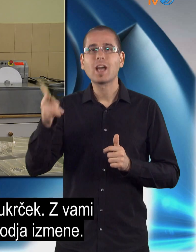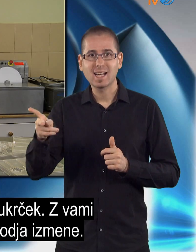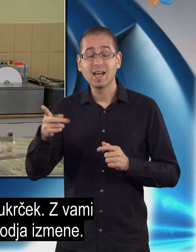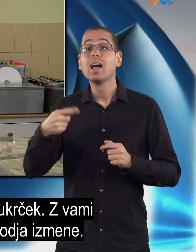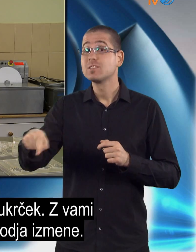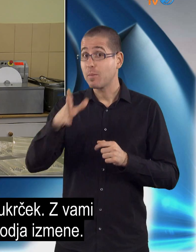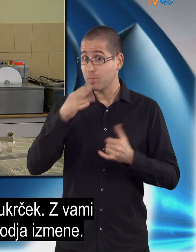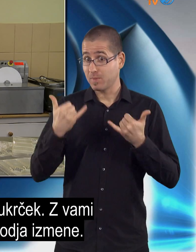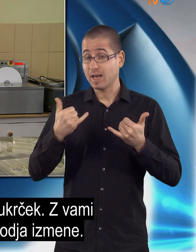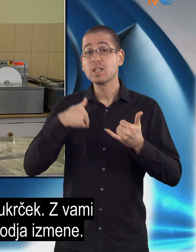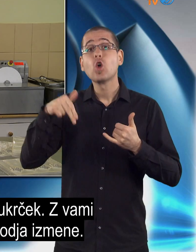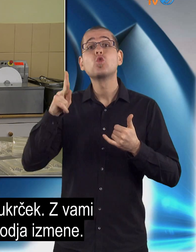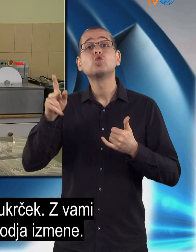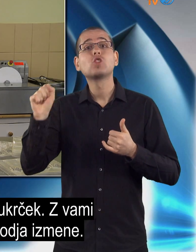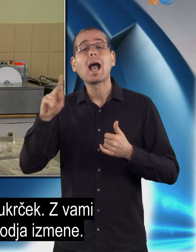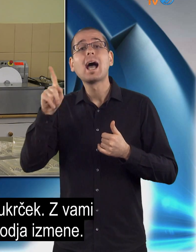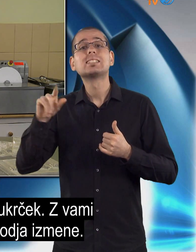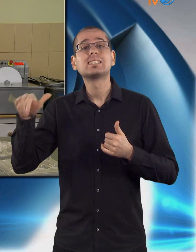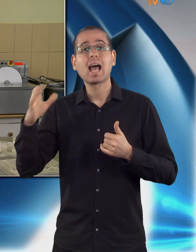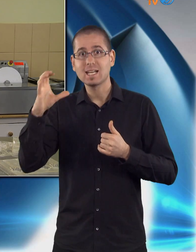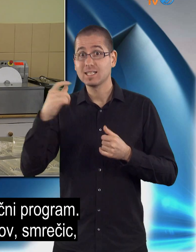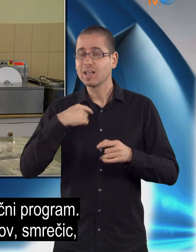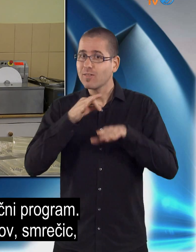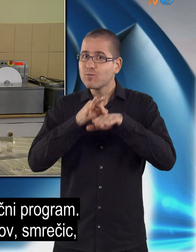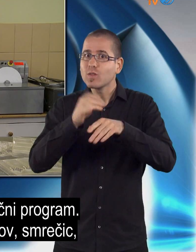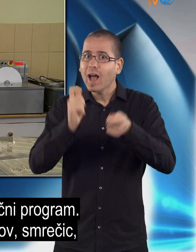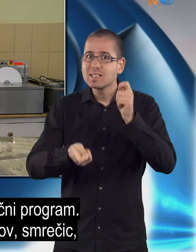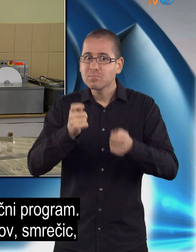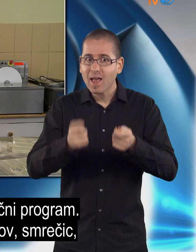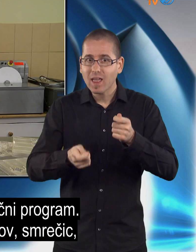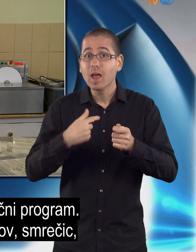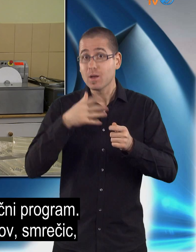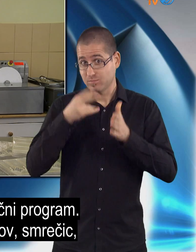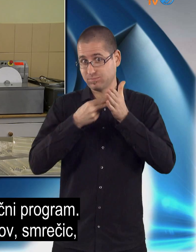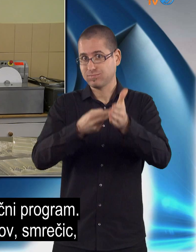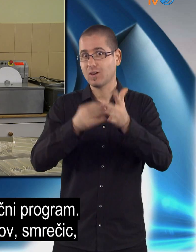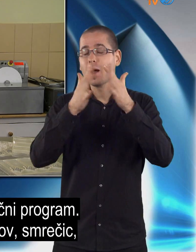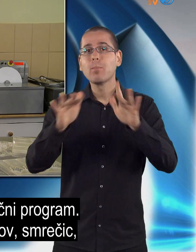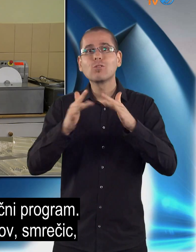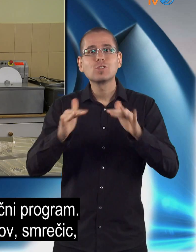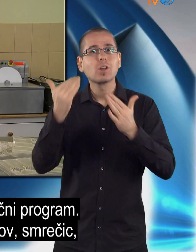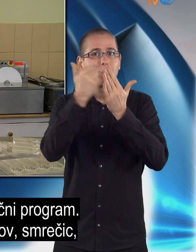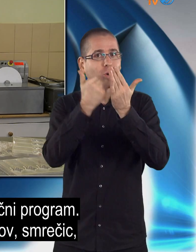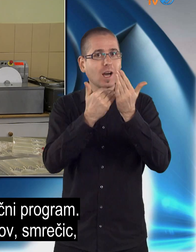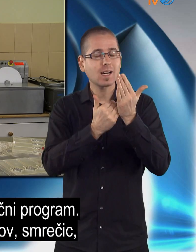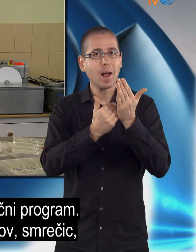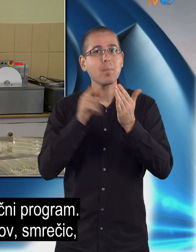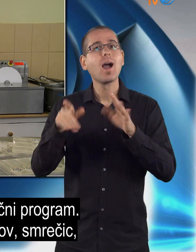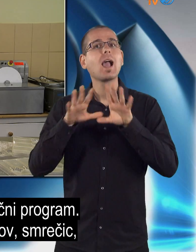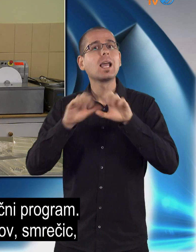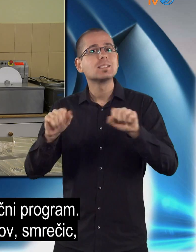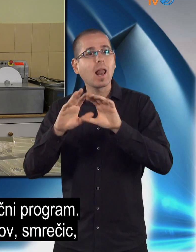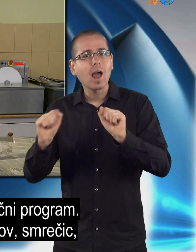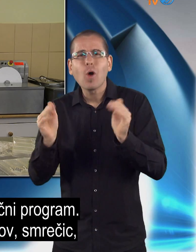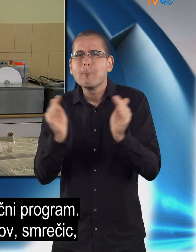sem danes Nuška Zajc, vodja izmene. Pokazali vam bomo božični program,